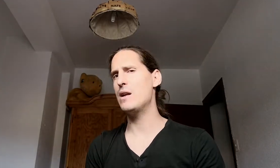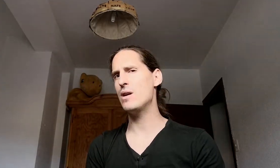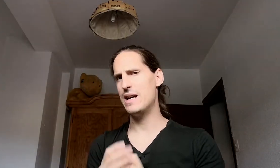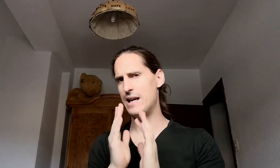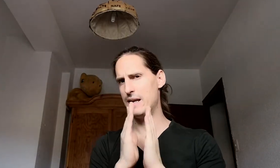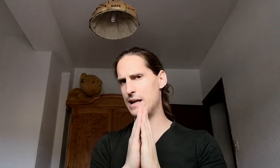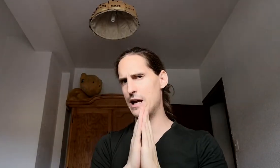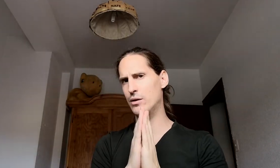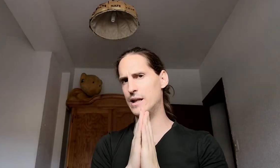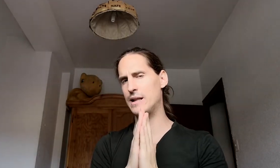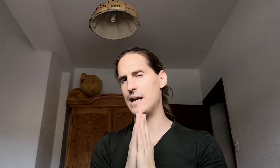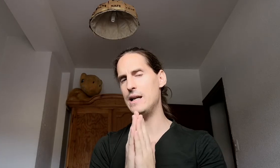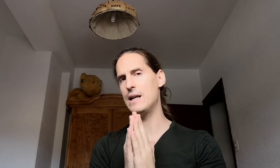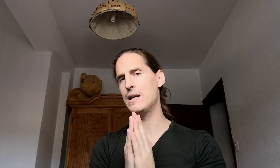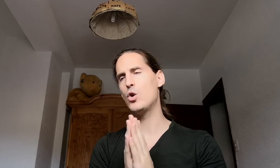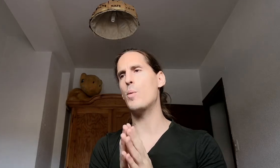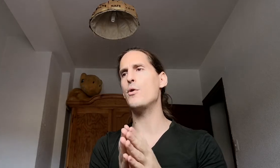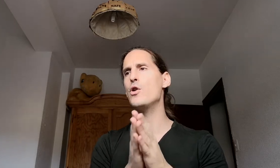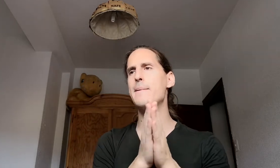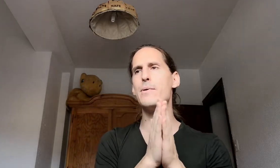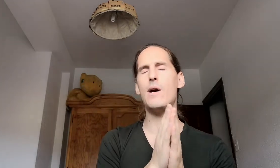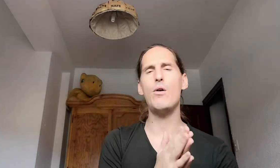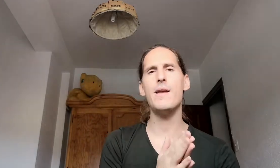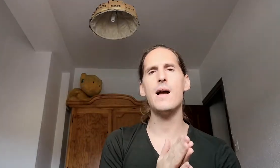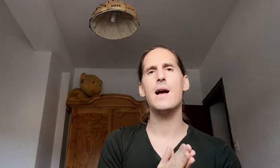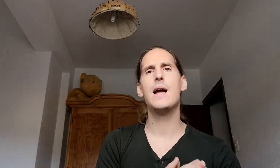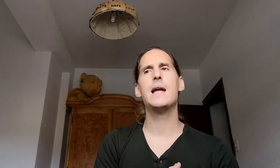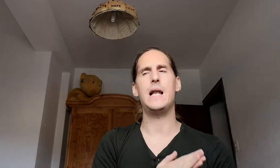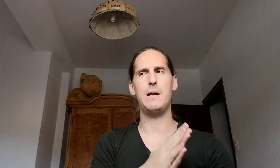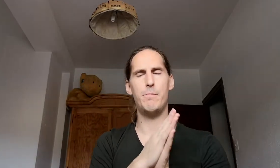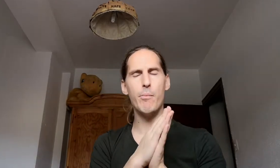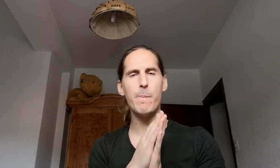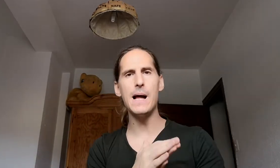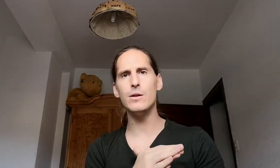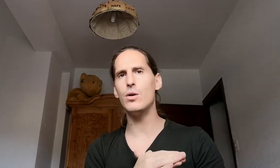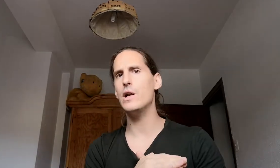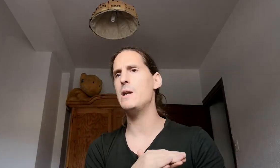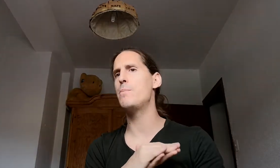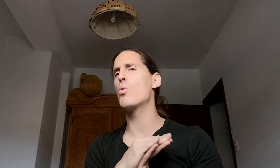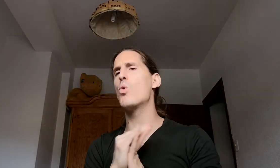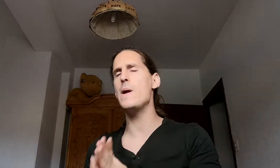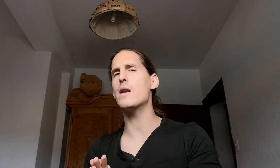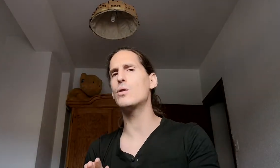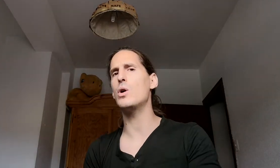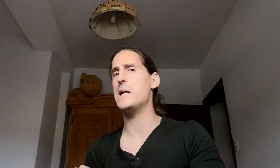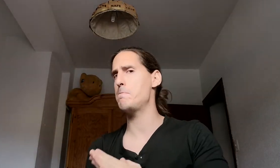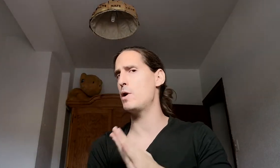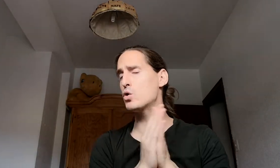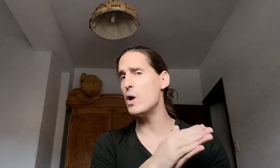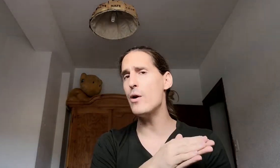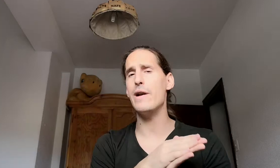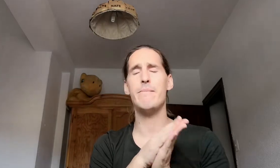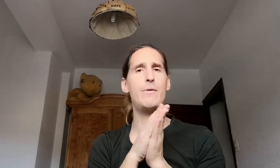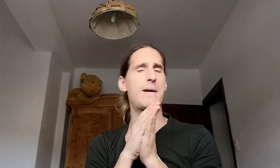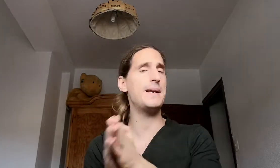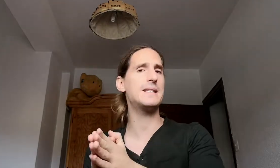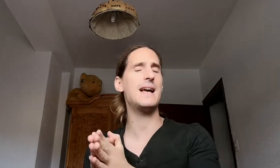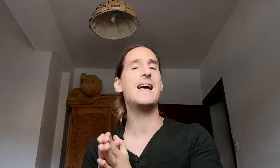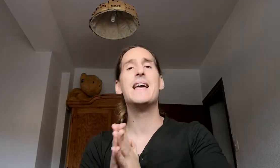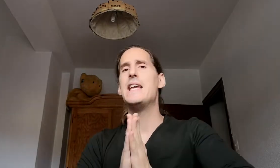Quiero que lo entendáis. ¿Cómo yo limpio una olla? Limpio un plato, limpio un cubierto, limpio el suelo, limpio una mesa y